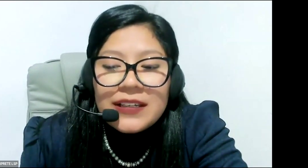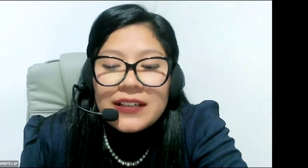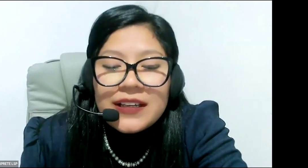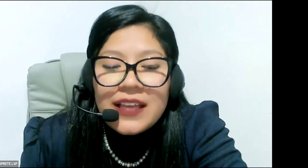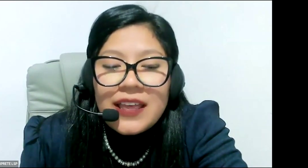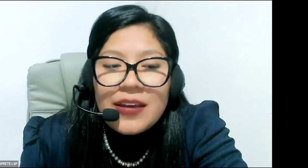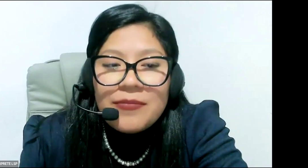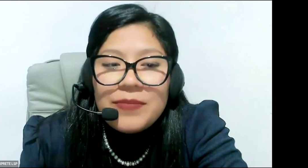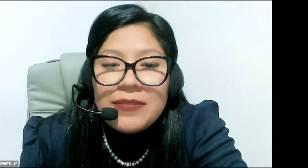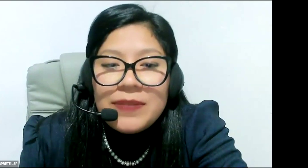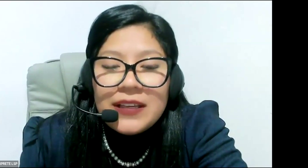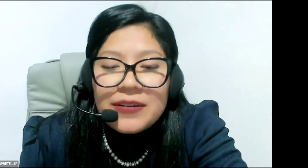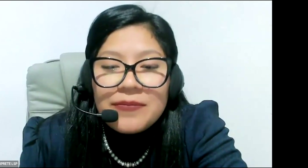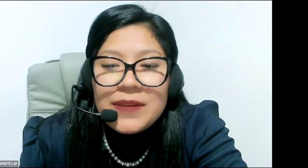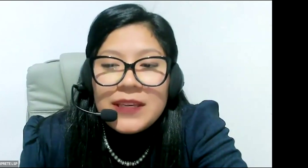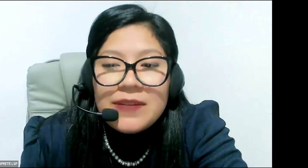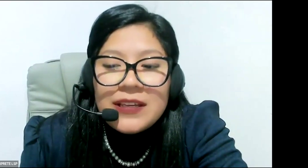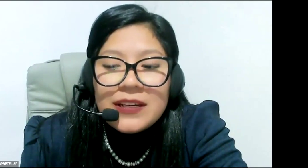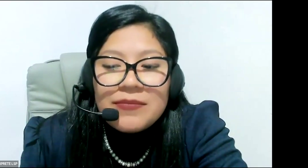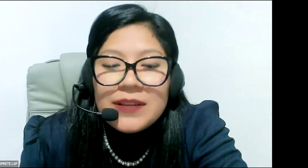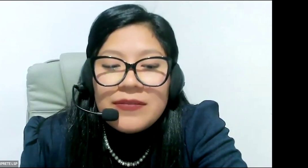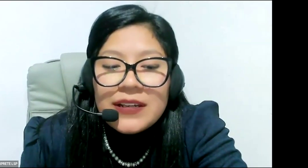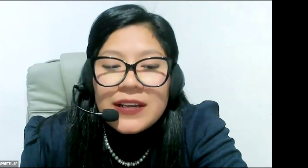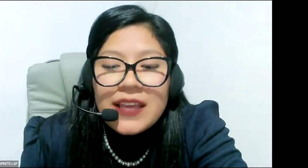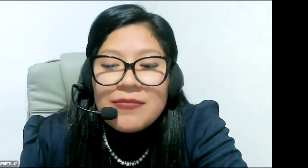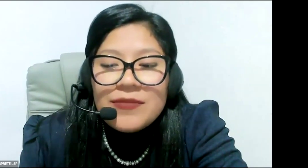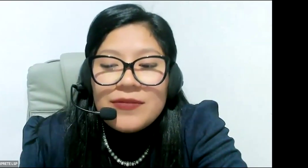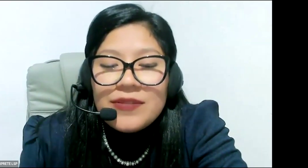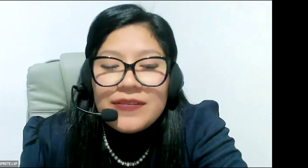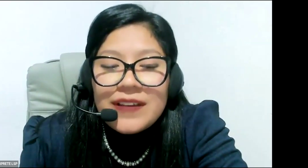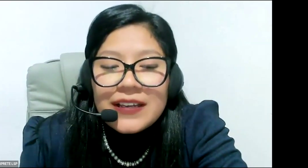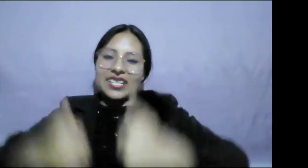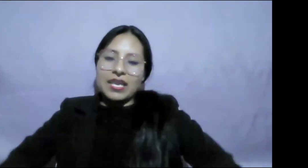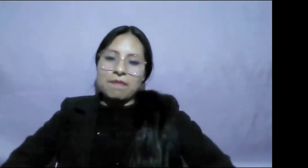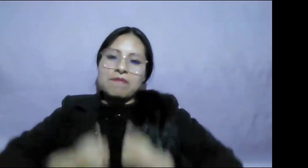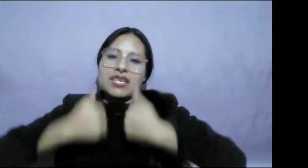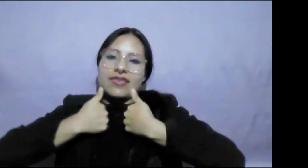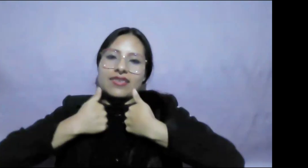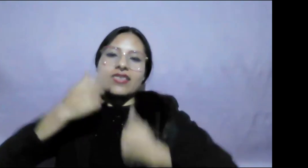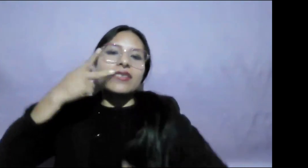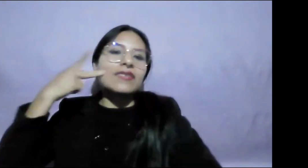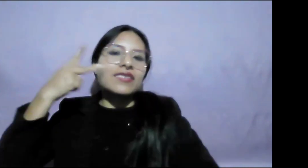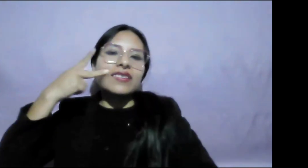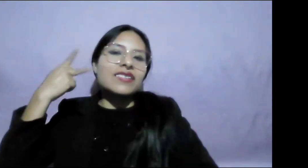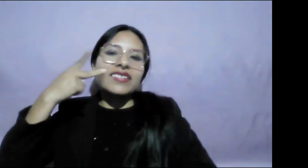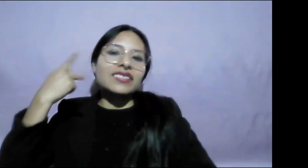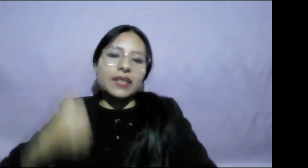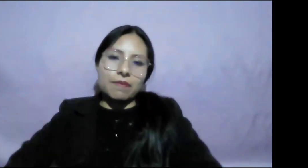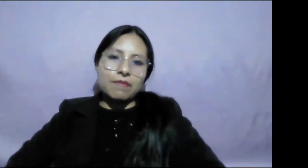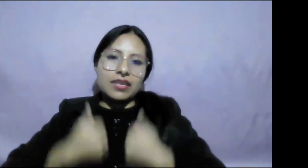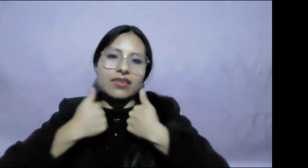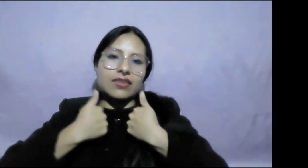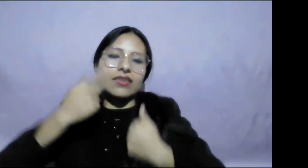es así vivir vivir vivir Muy bien excelente muy